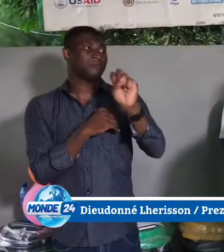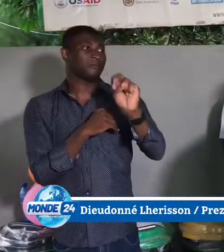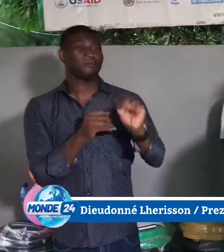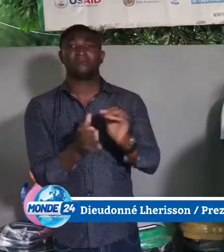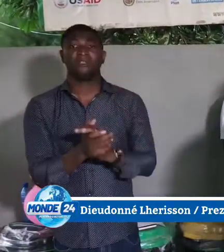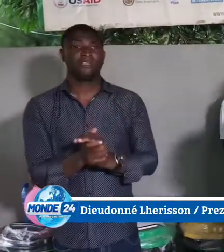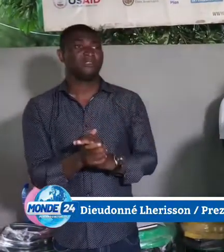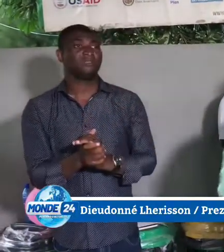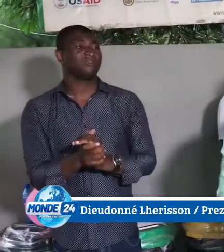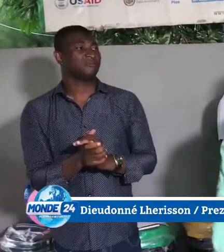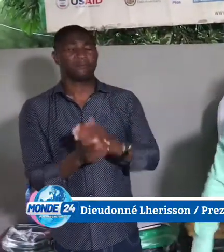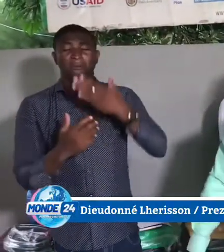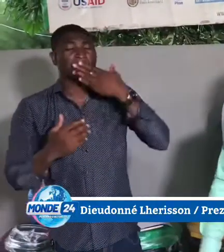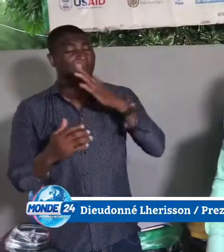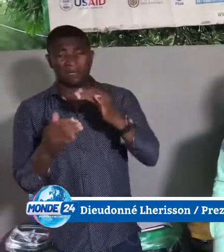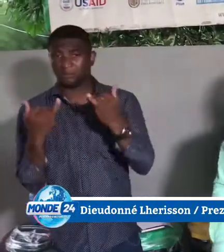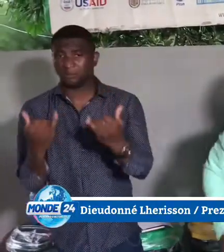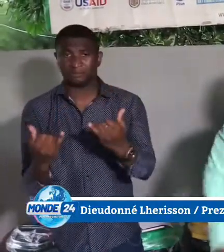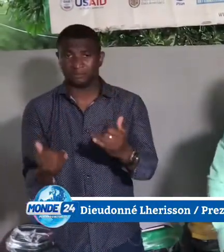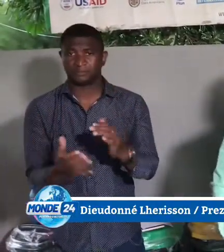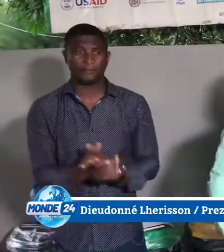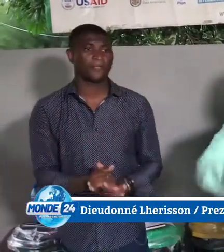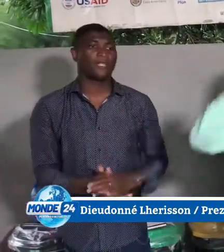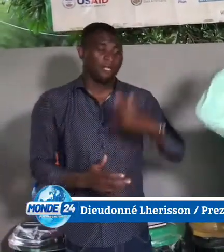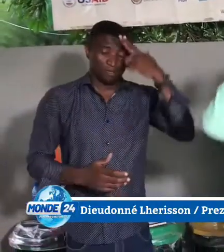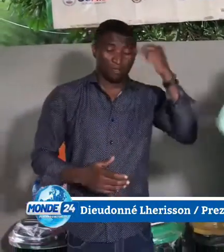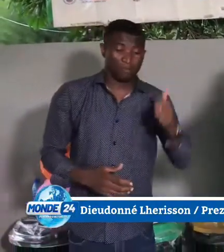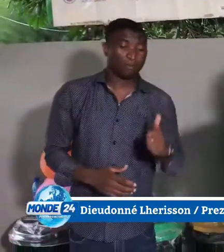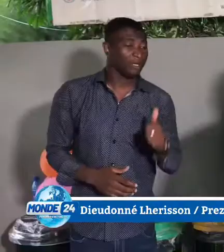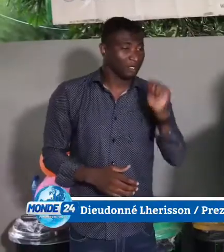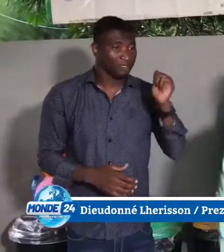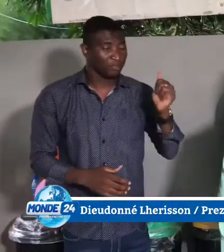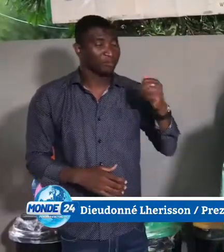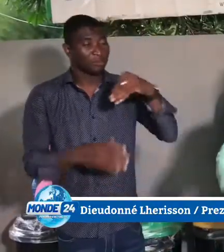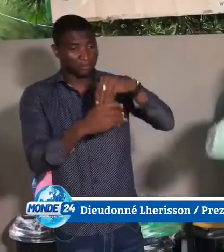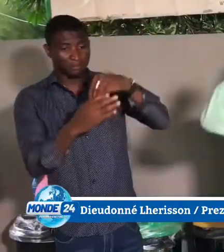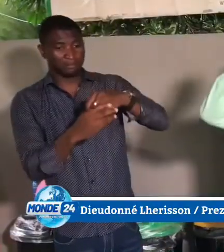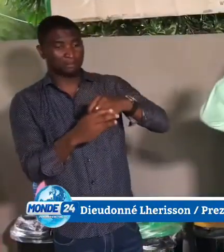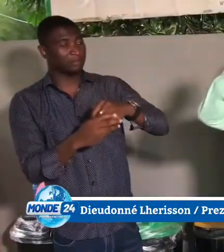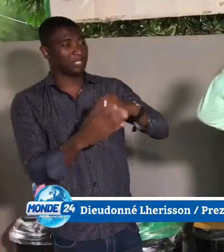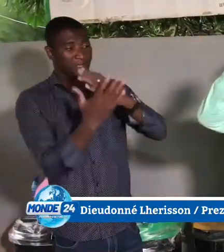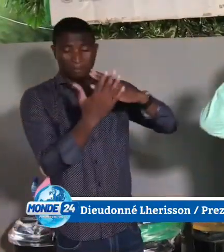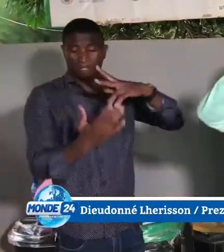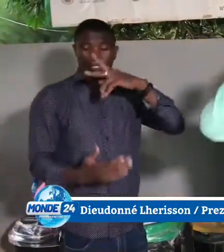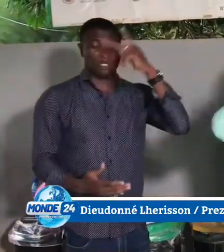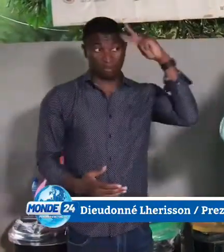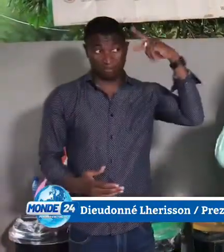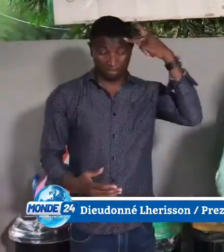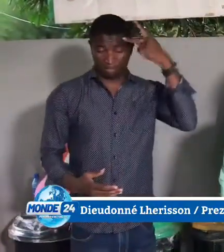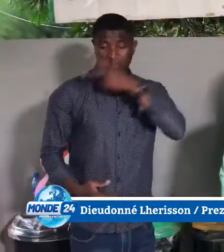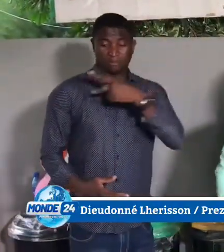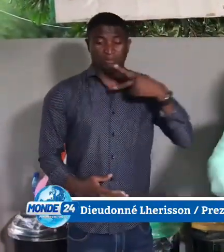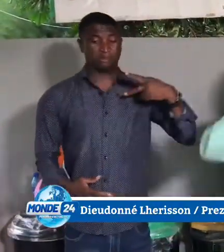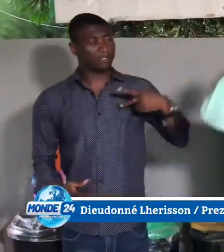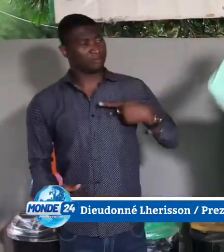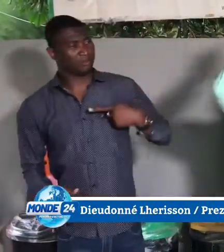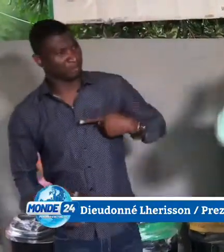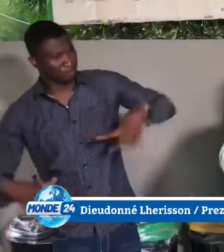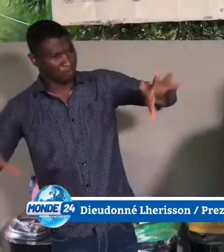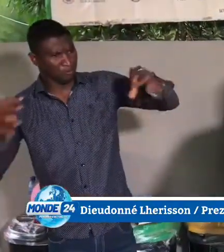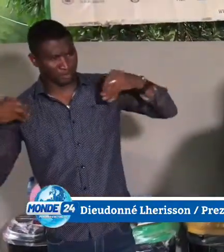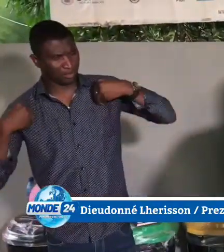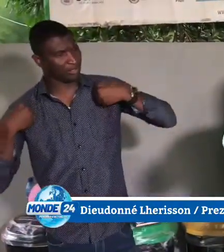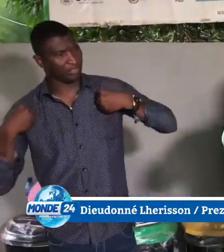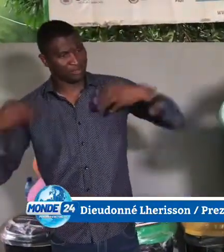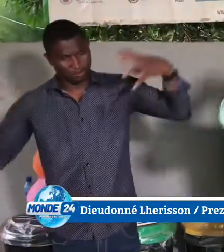fait. Nous-mêmes, nous partons place pas. Nous revendiquer, nous engager nous dans un